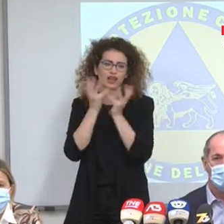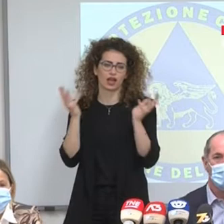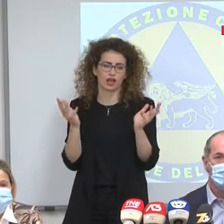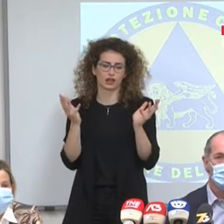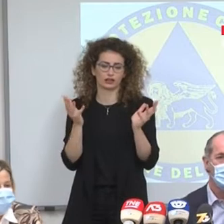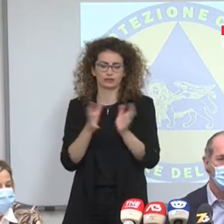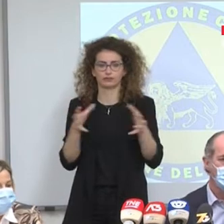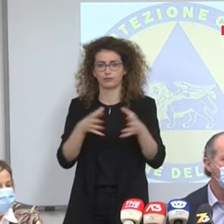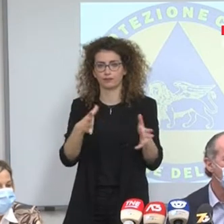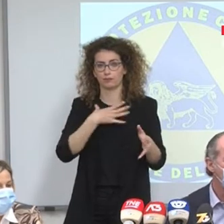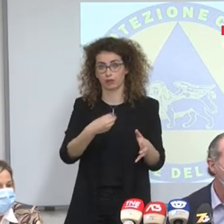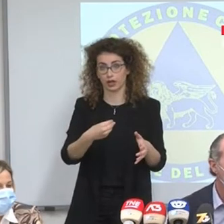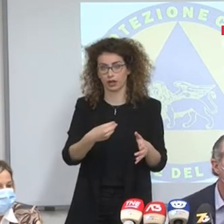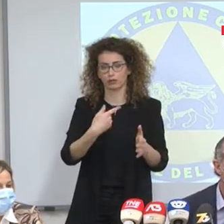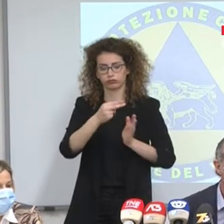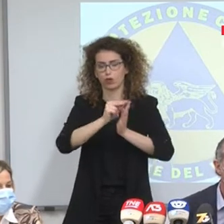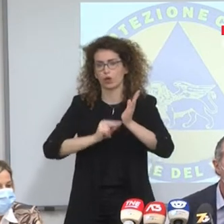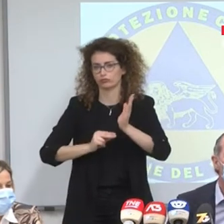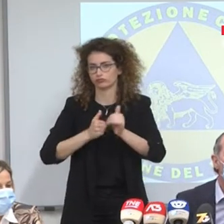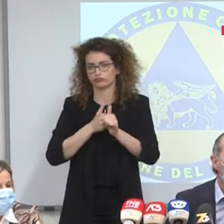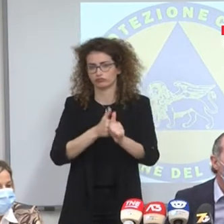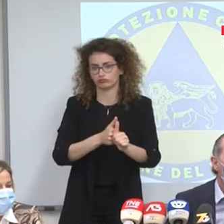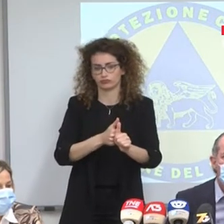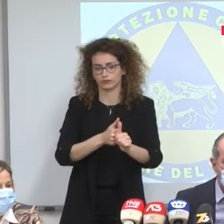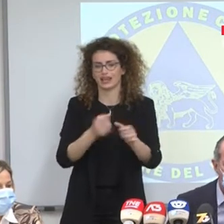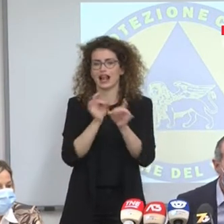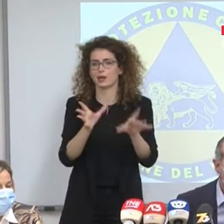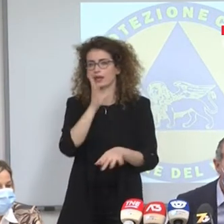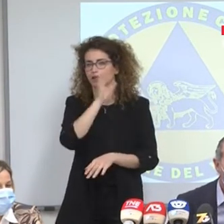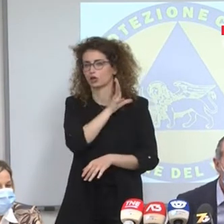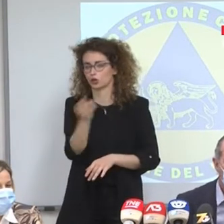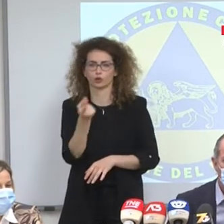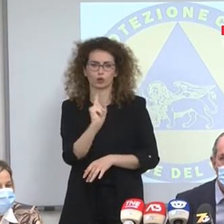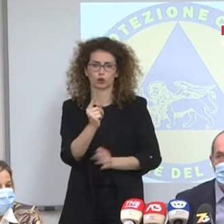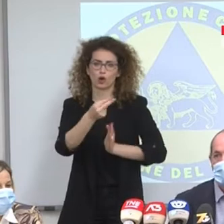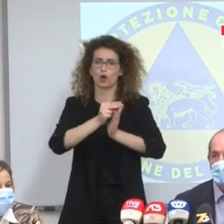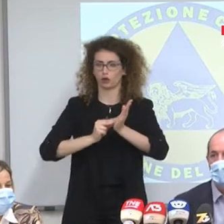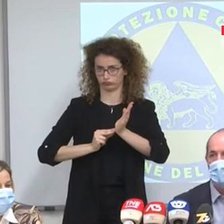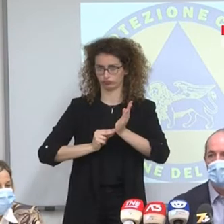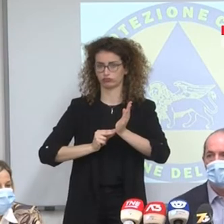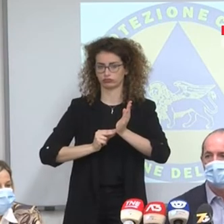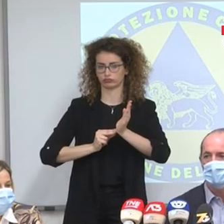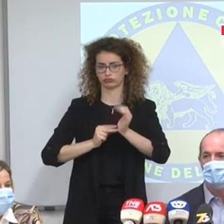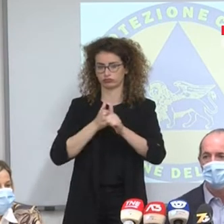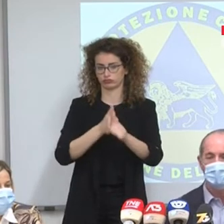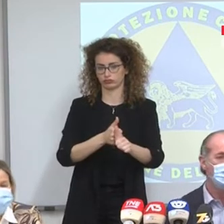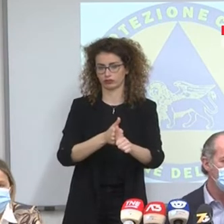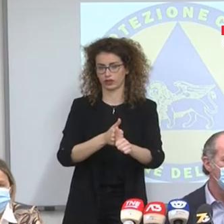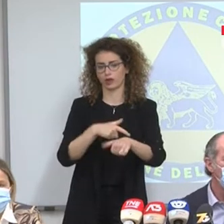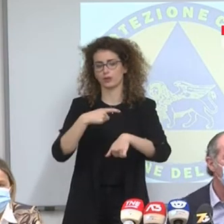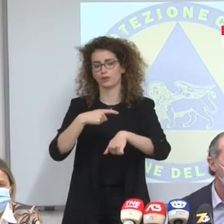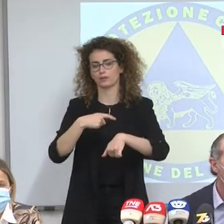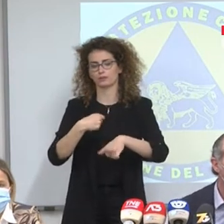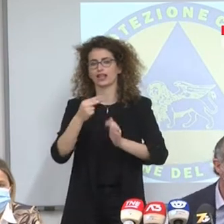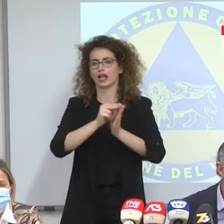zona bianca si applichino le linee guida, non liberi tutti, linee guida, e ci sia l'abolizione quindi